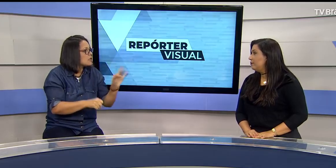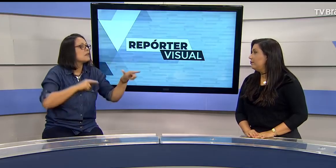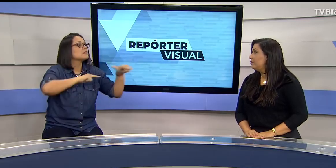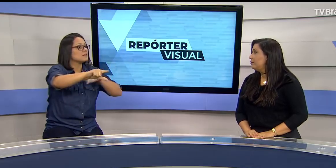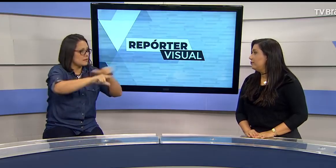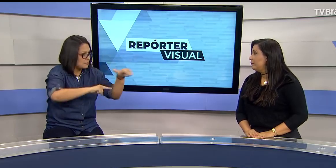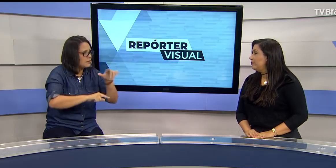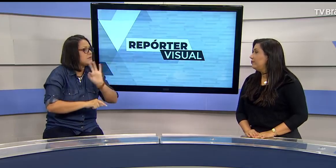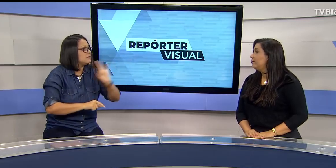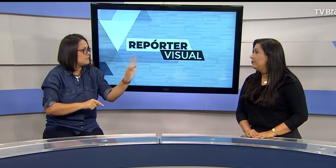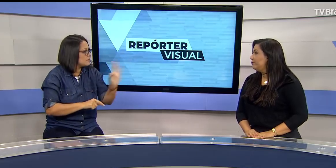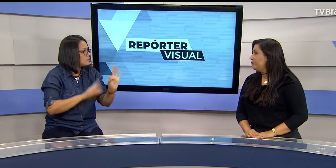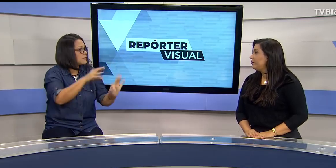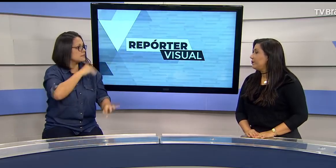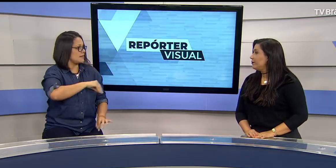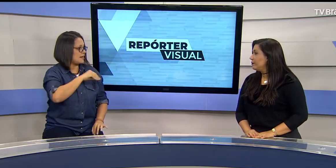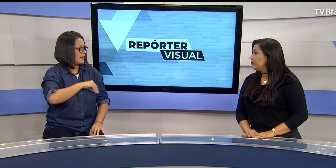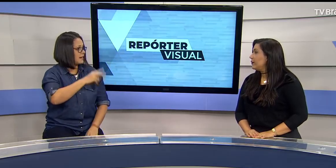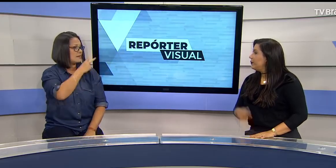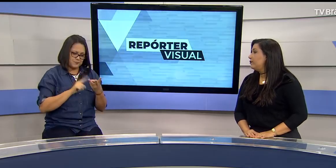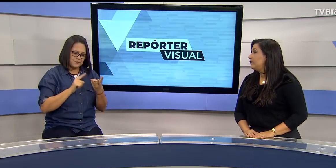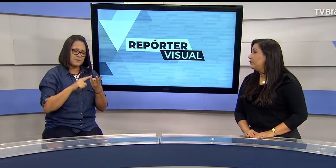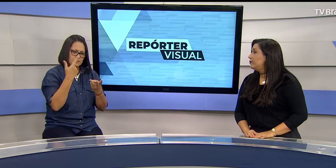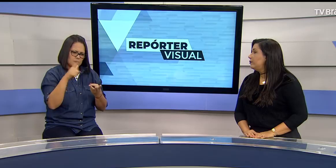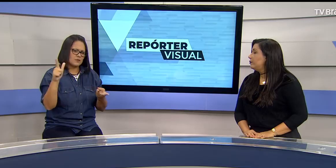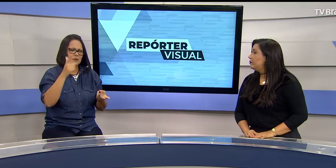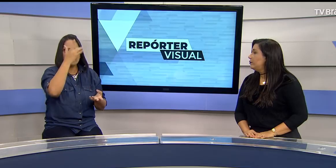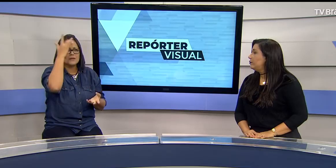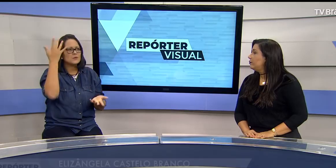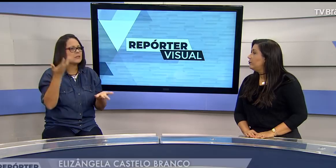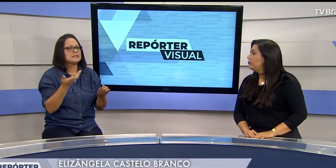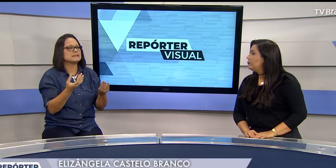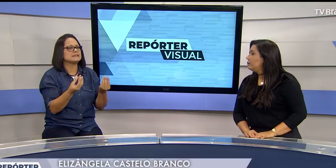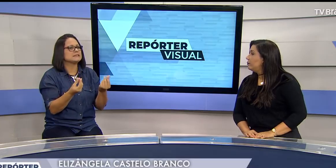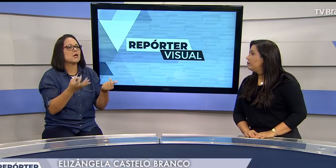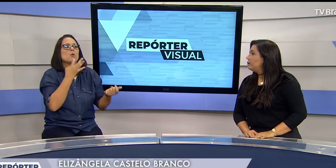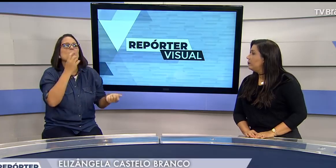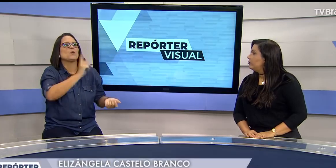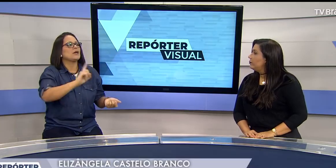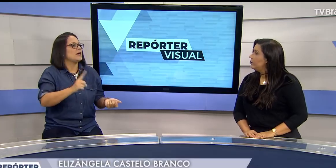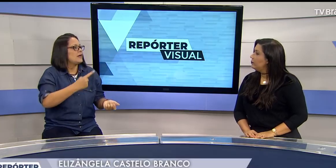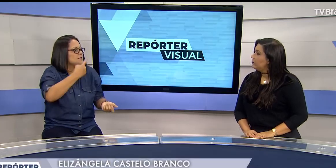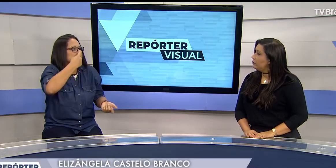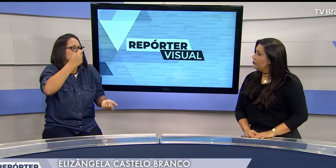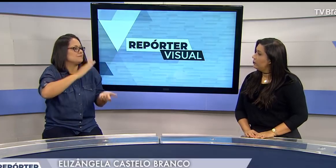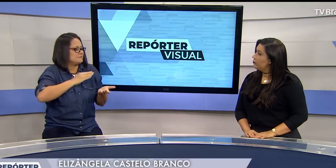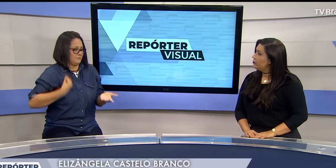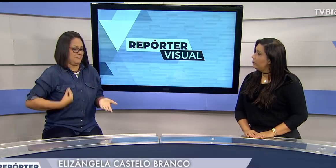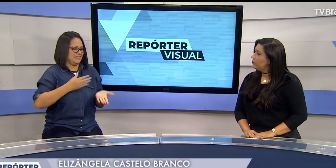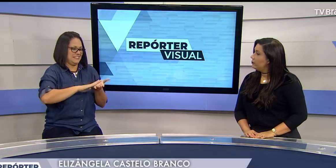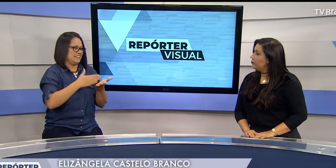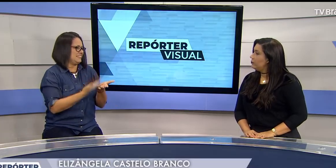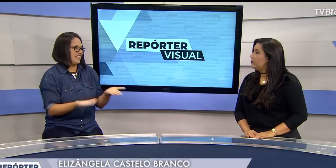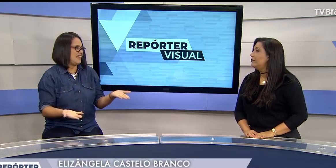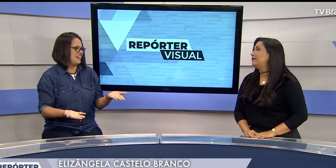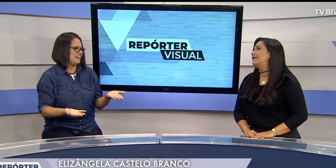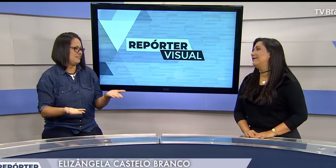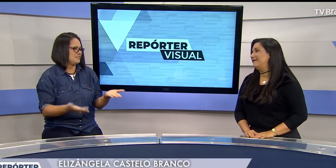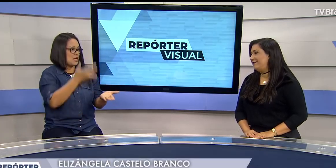nível médio. Outro desafio é ainda o desconhecimento na sociedade sobre quem é o